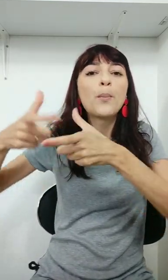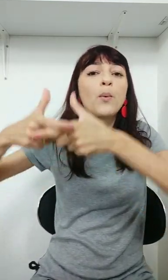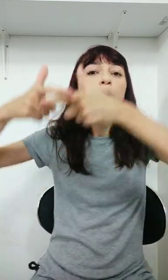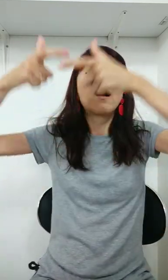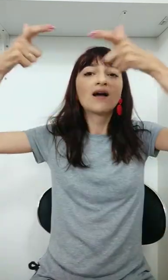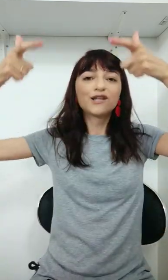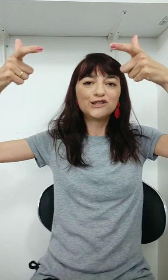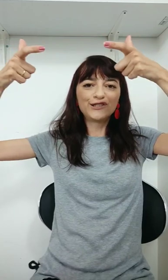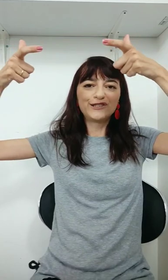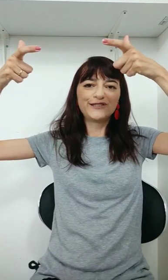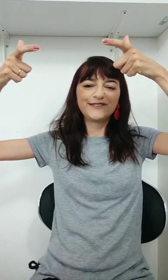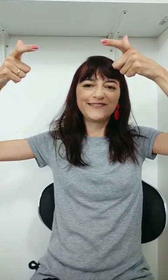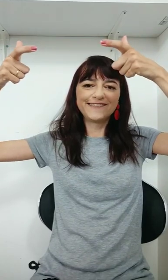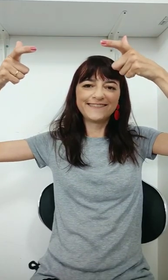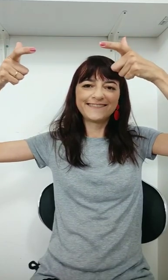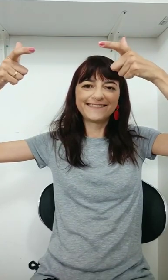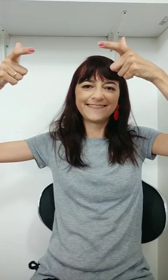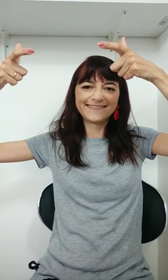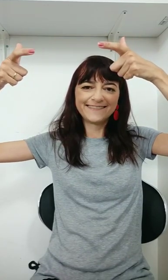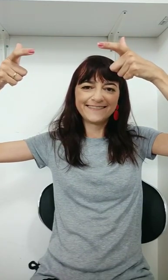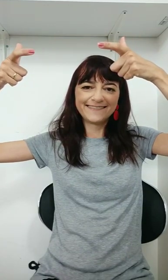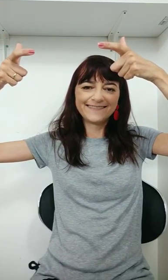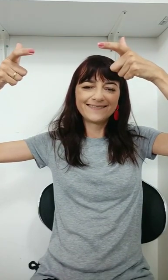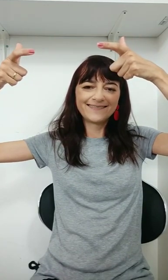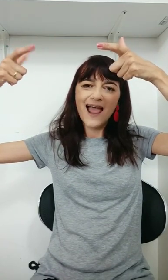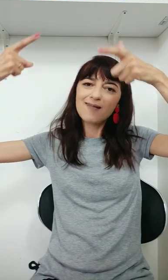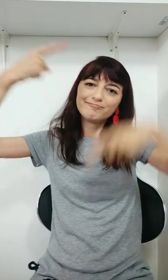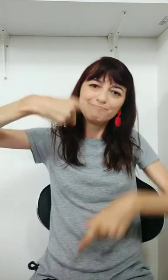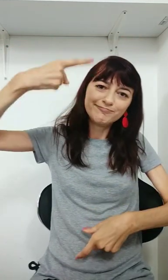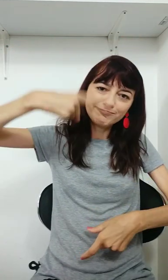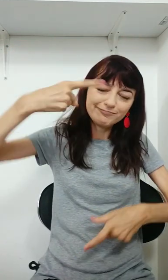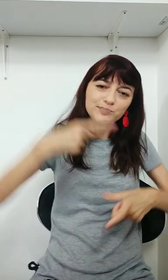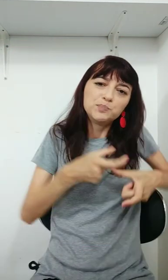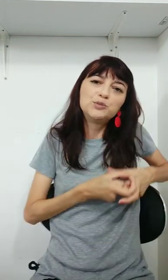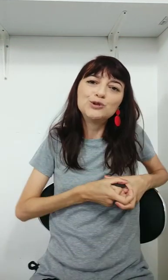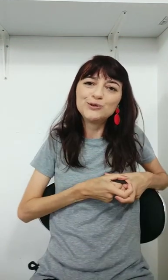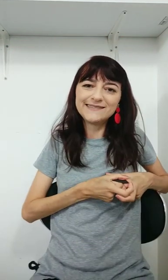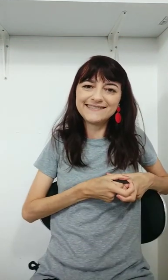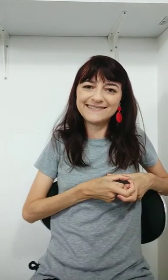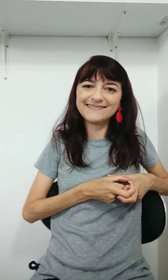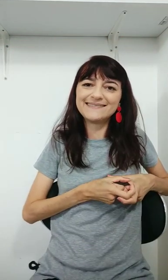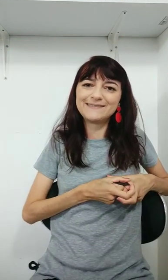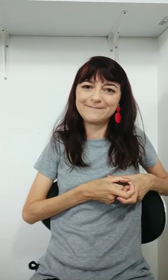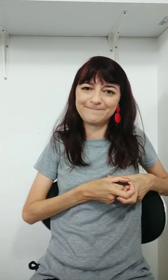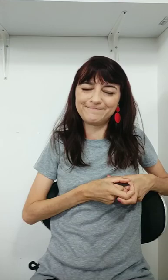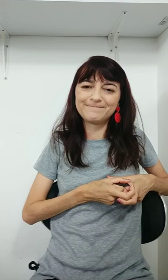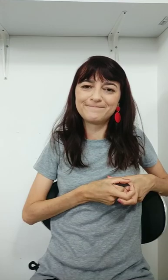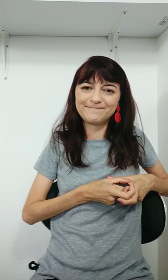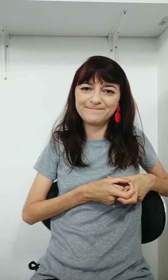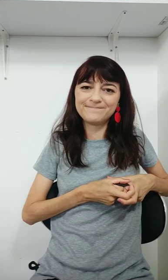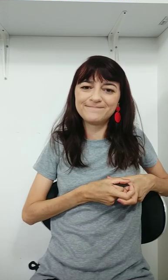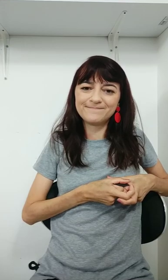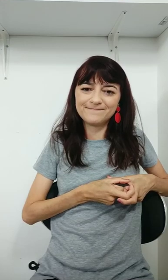dizer que o surdo é incapaz de ser um líder, por exemplo? Então, por trás desse discurso existe